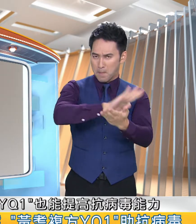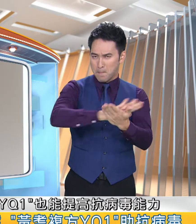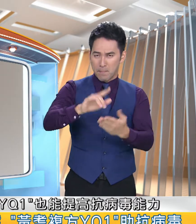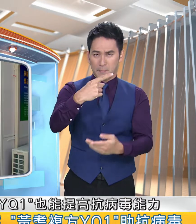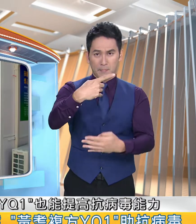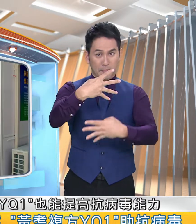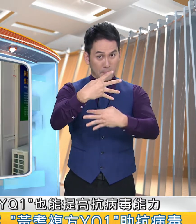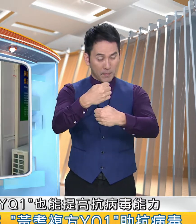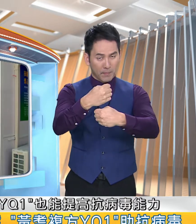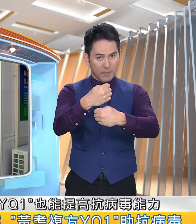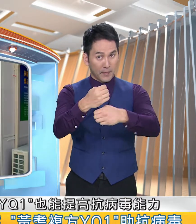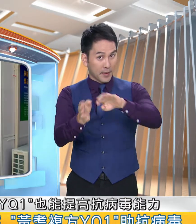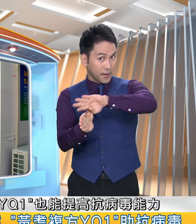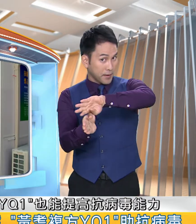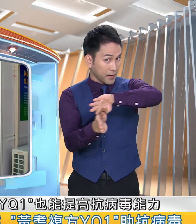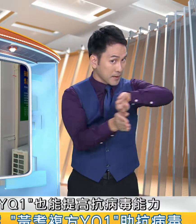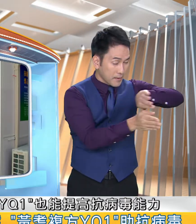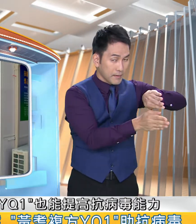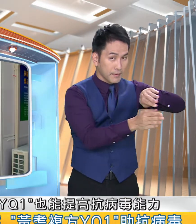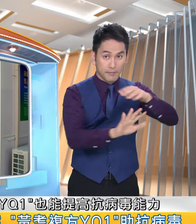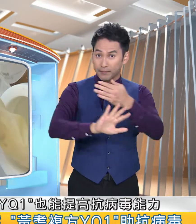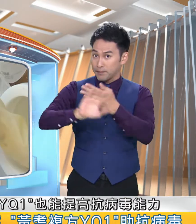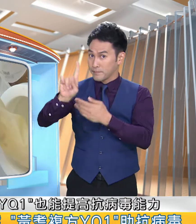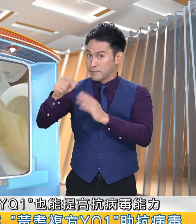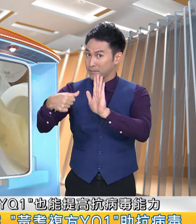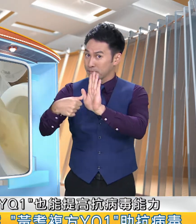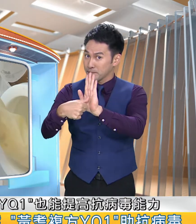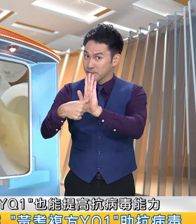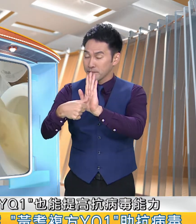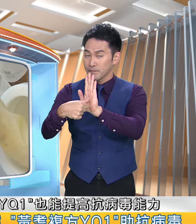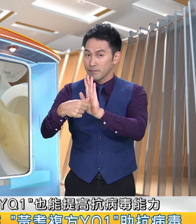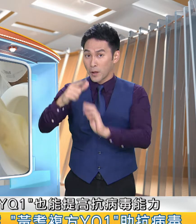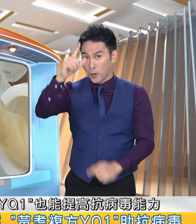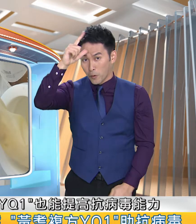方 YQ1 也能够提高抗病毒的能力。